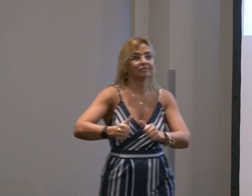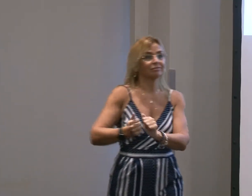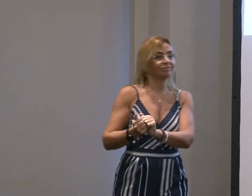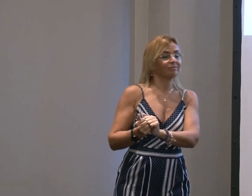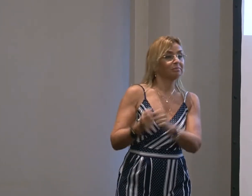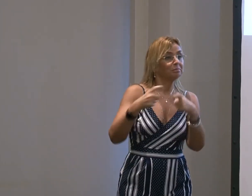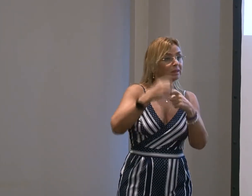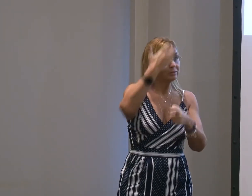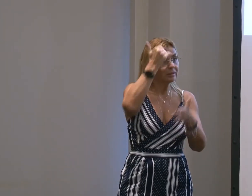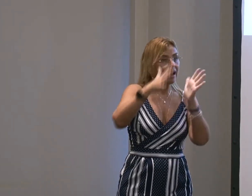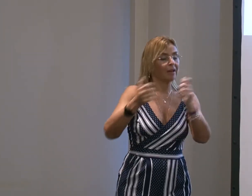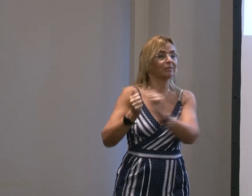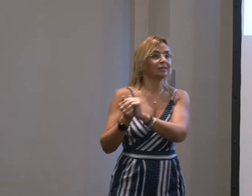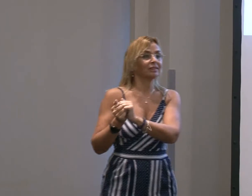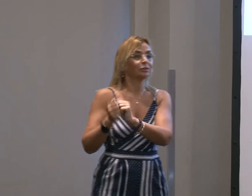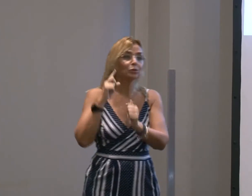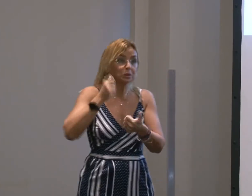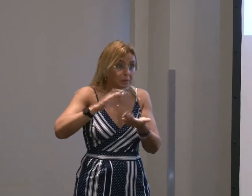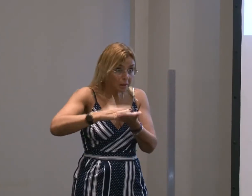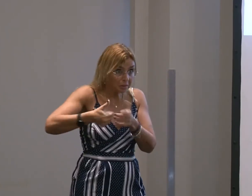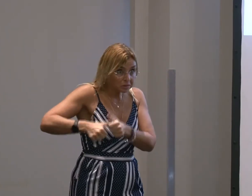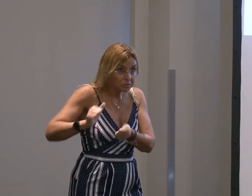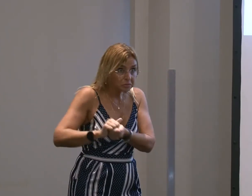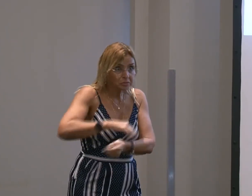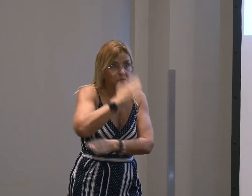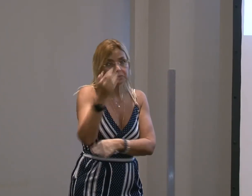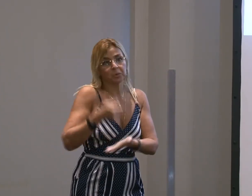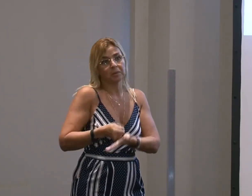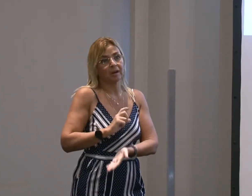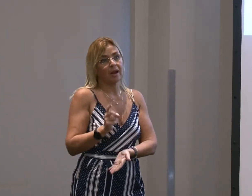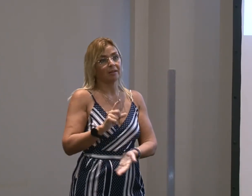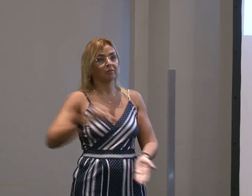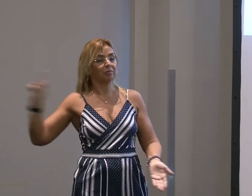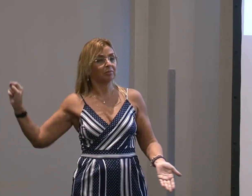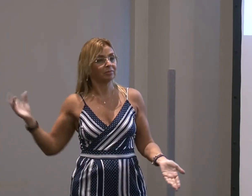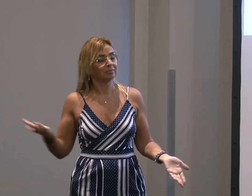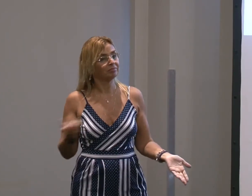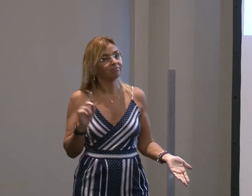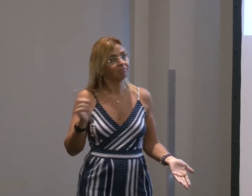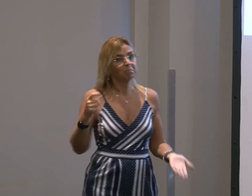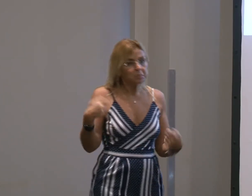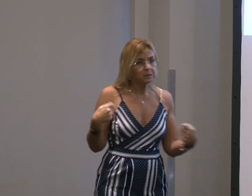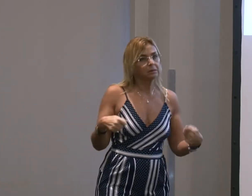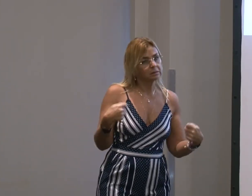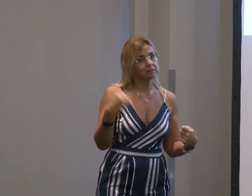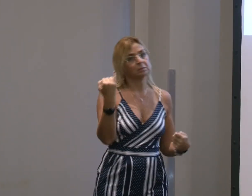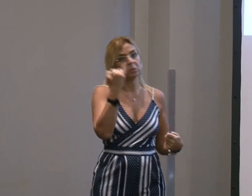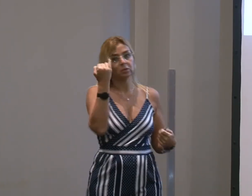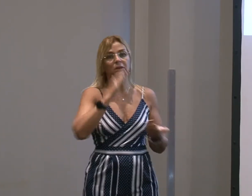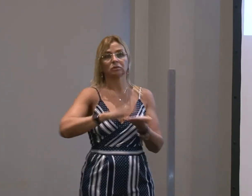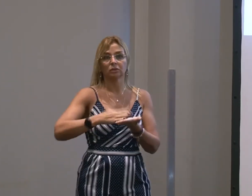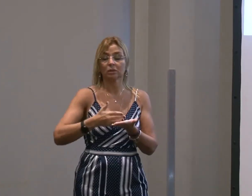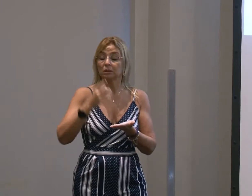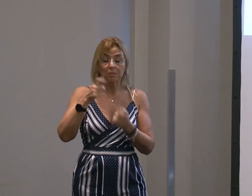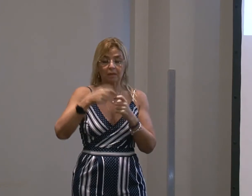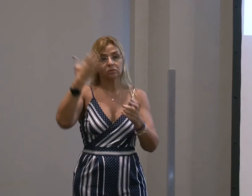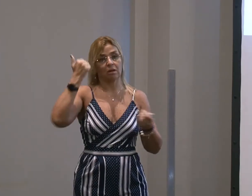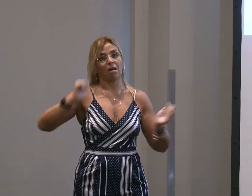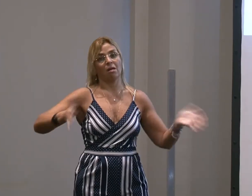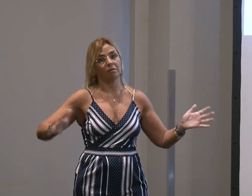internada e o intérprete só ficou 20 minutos e o intérprete voluntário que teve que ir voltar. Então, olha qual é a importância